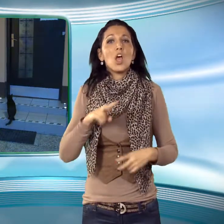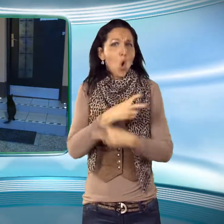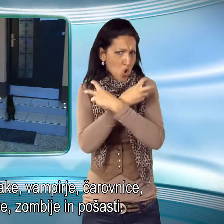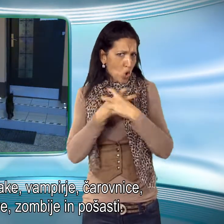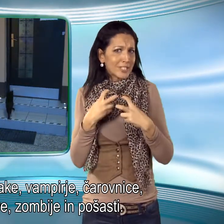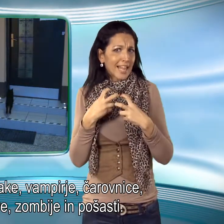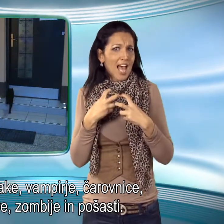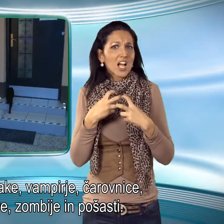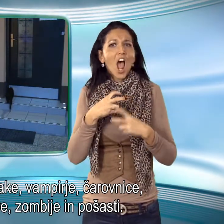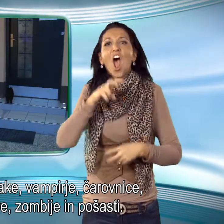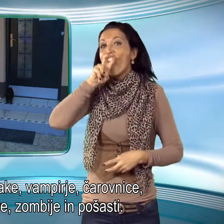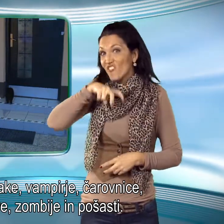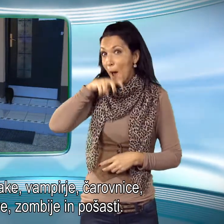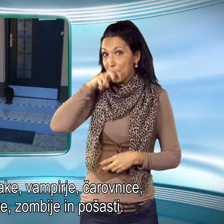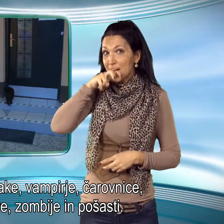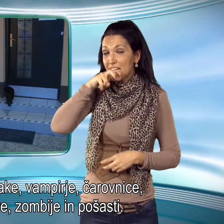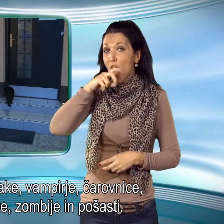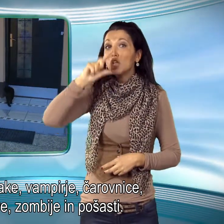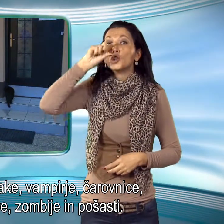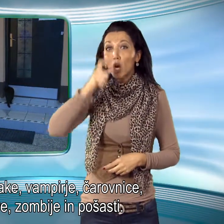čarovnice, duhove, zombije in pošasti.